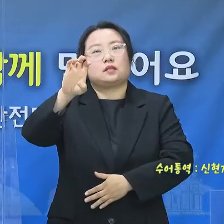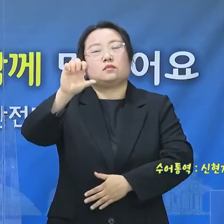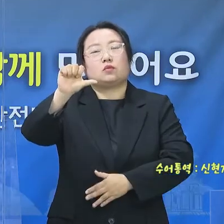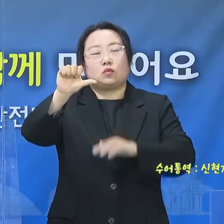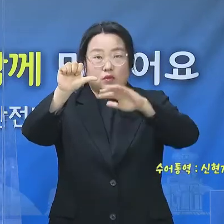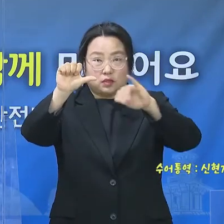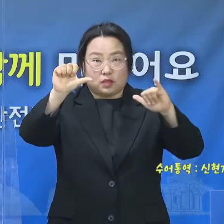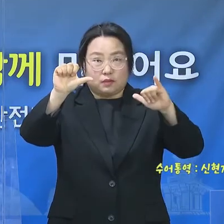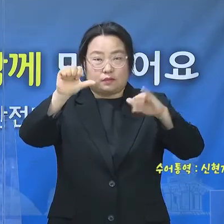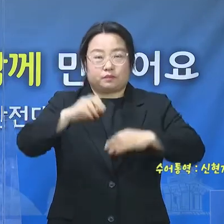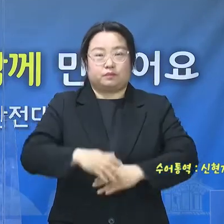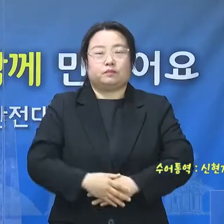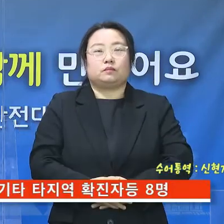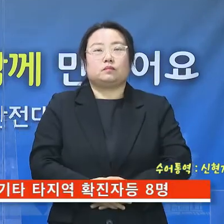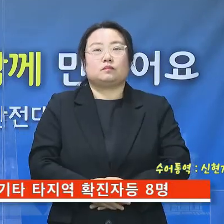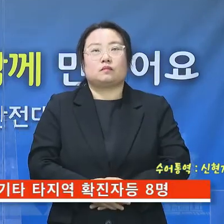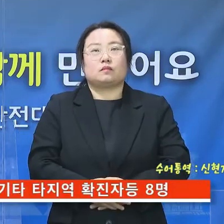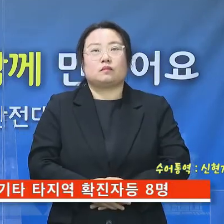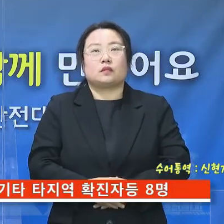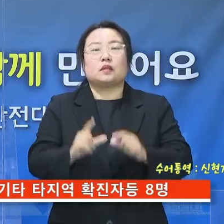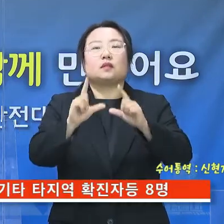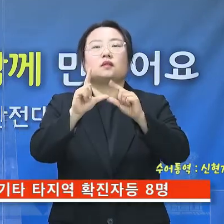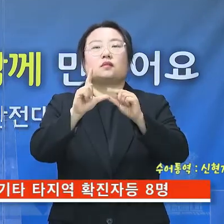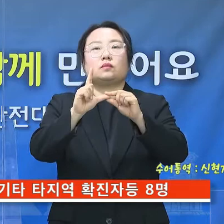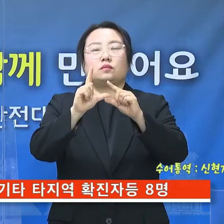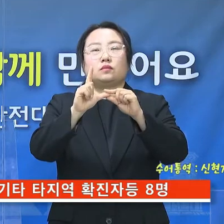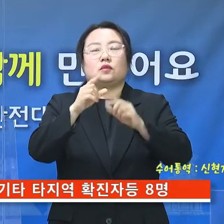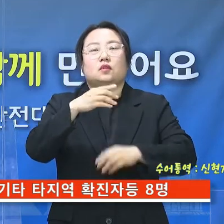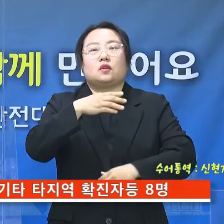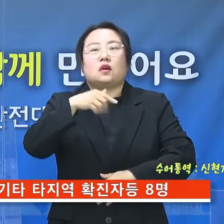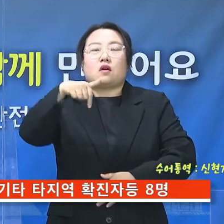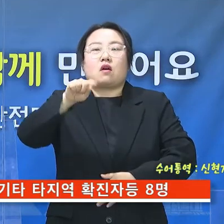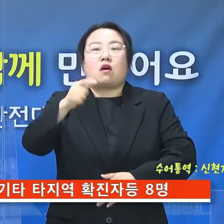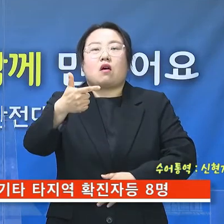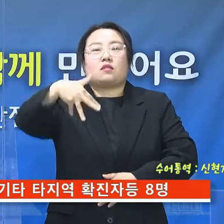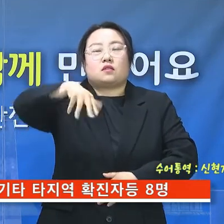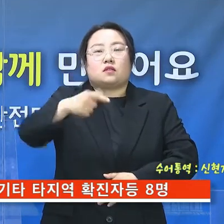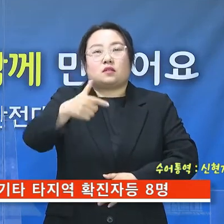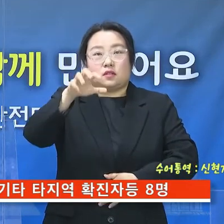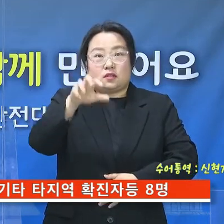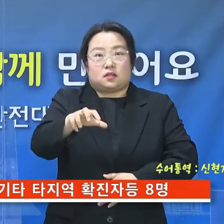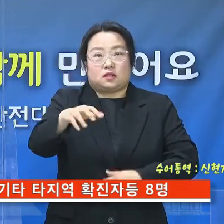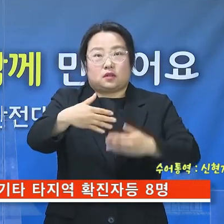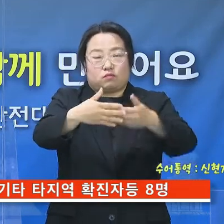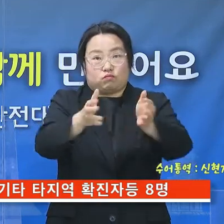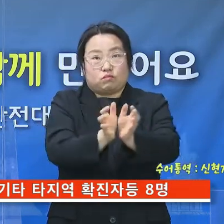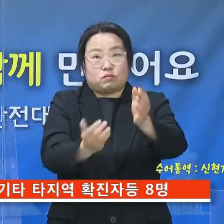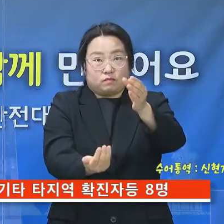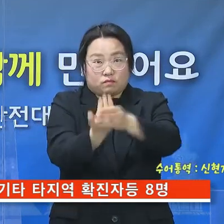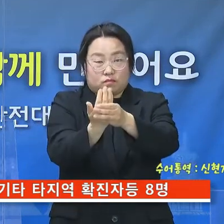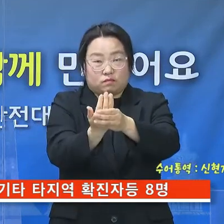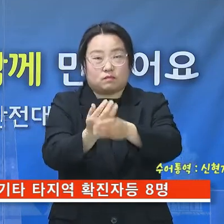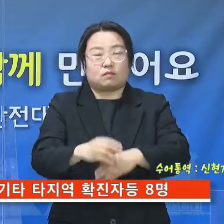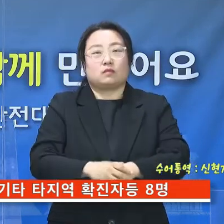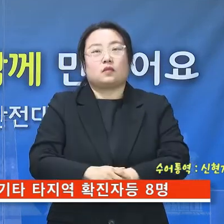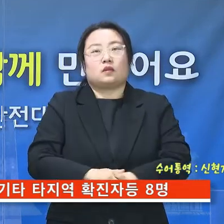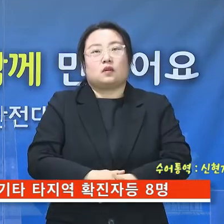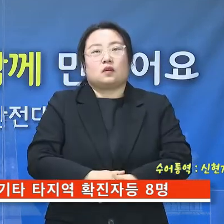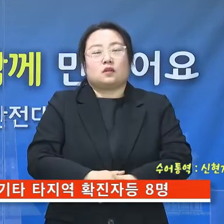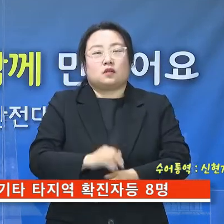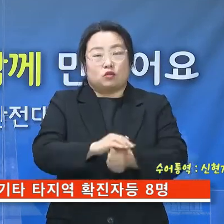발생하였습니다 대부분이 건천 지역의 집단 감염과 관련이 있는 상황으로 우리 시의